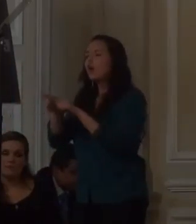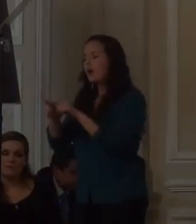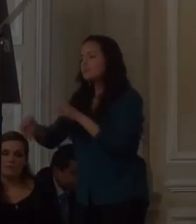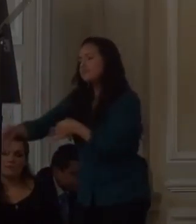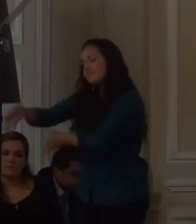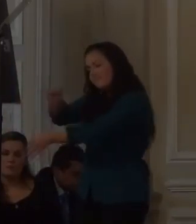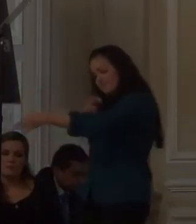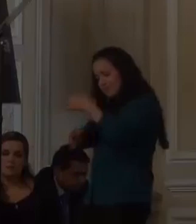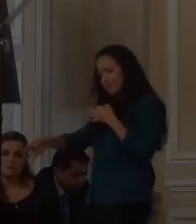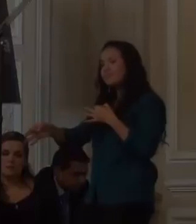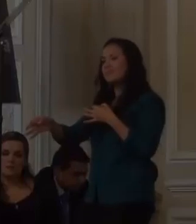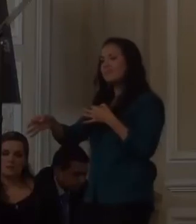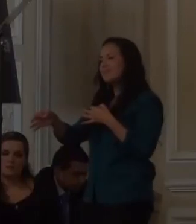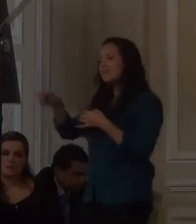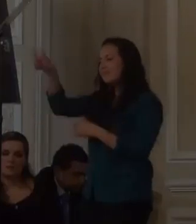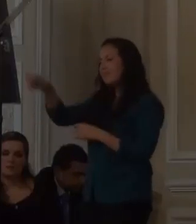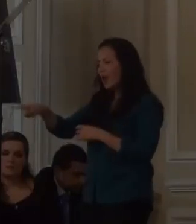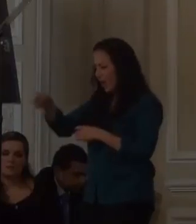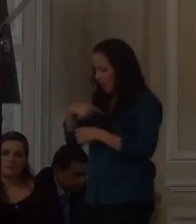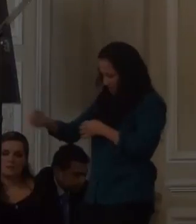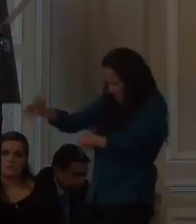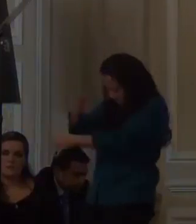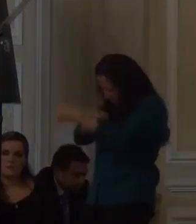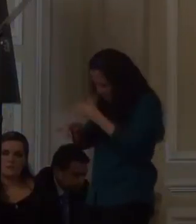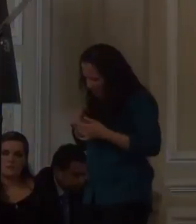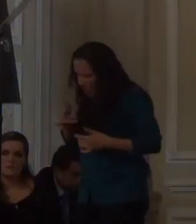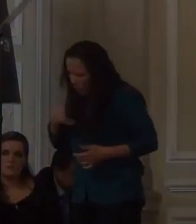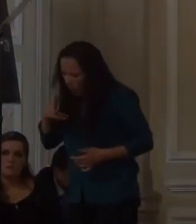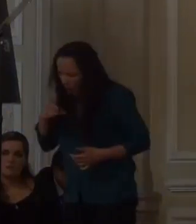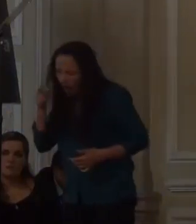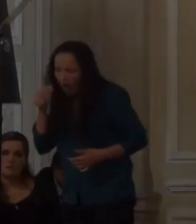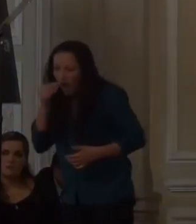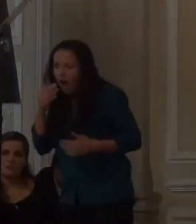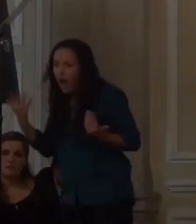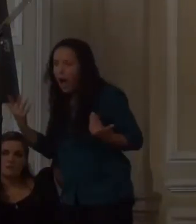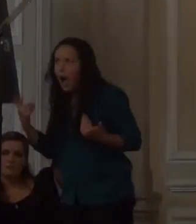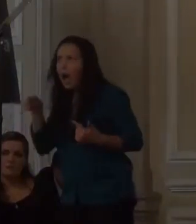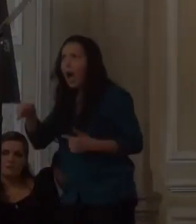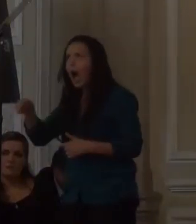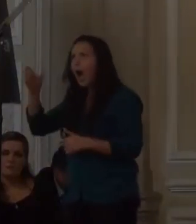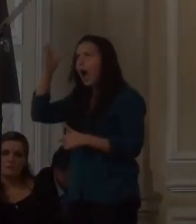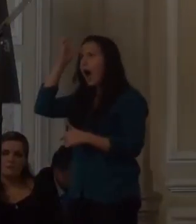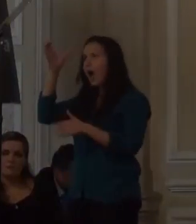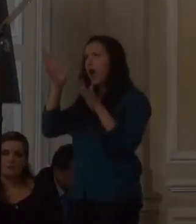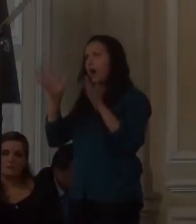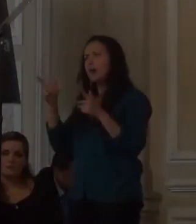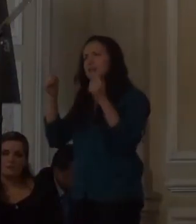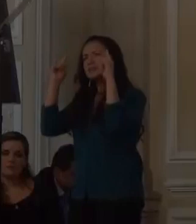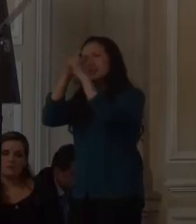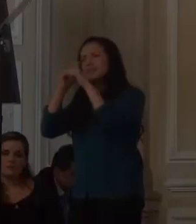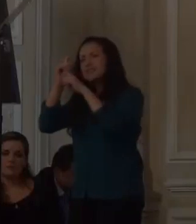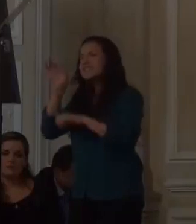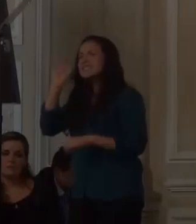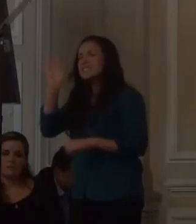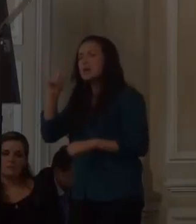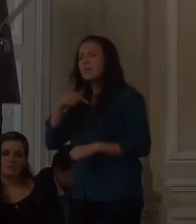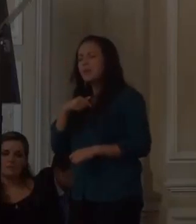otro. Y ese es un concepto que nos hace pensar, un concepto que yo siempre he